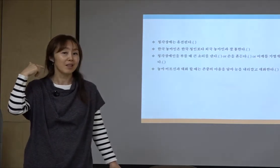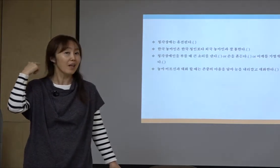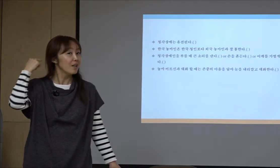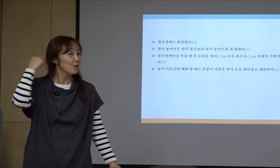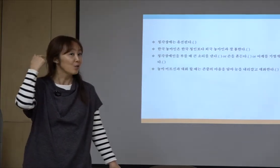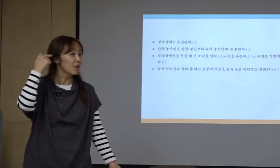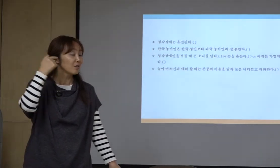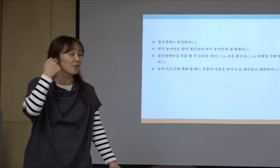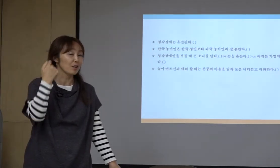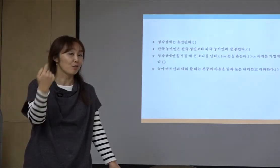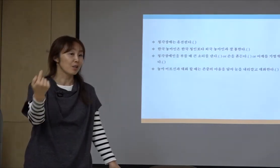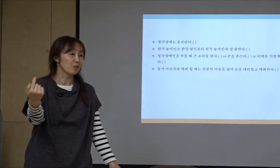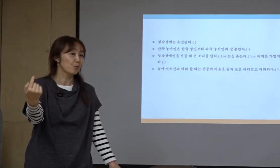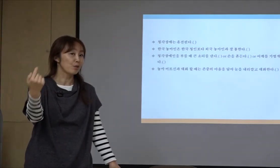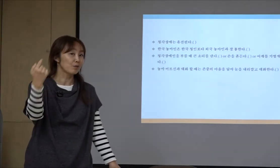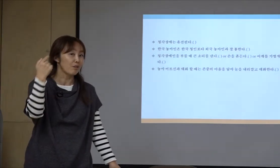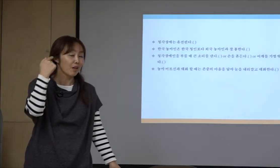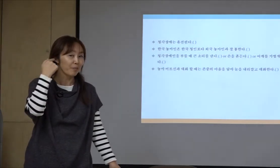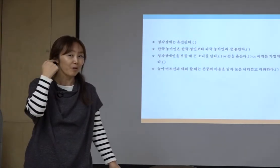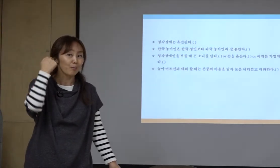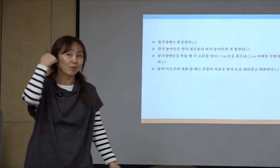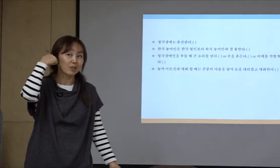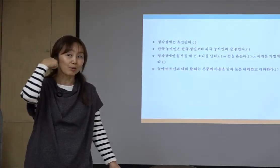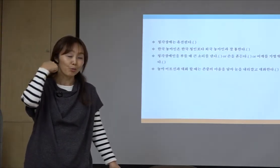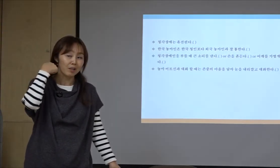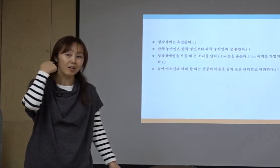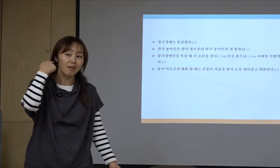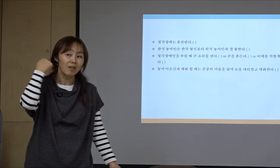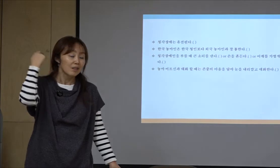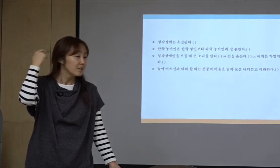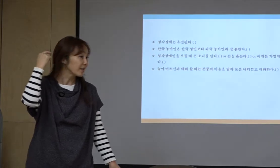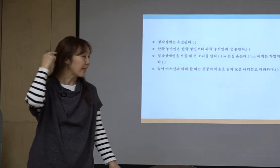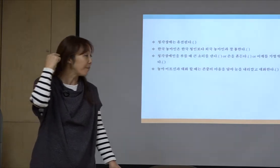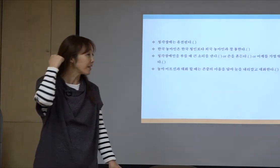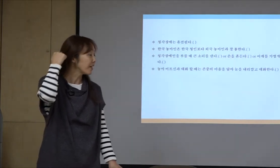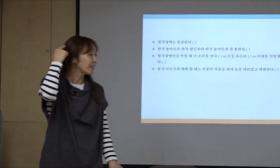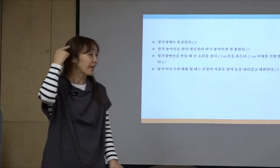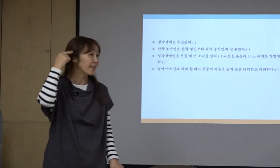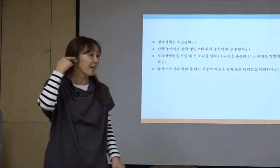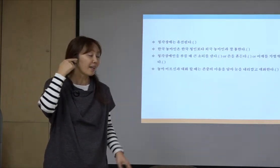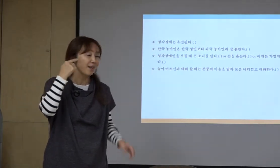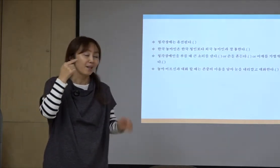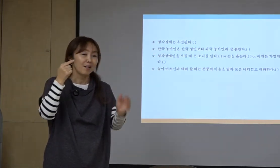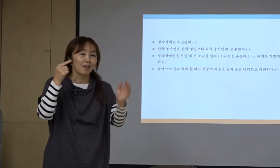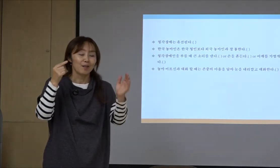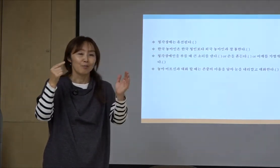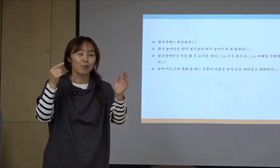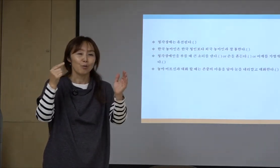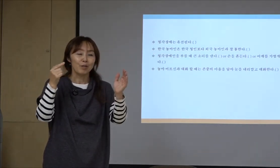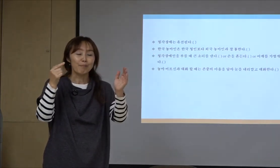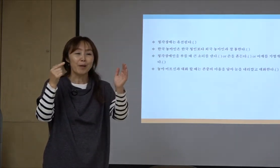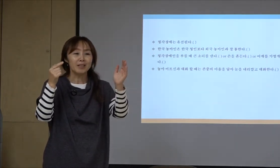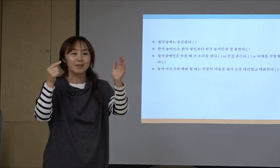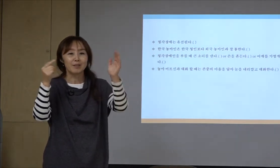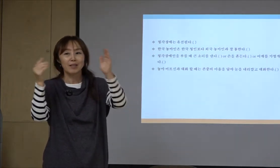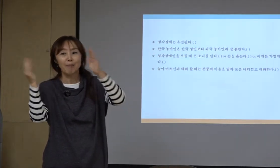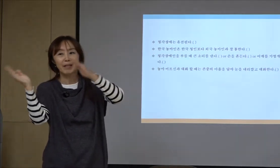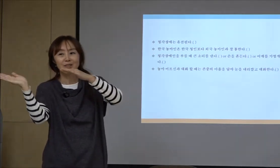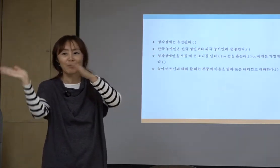얘기인데 귀에서 이렇게 귀가 소리로 들어가면 뭐 어디를 통해서 이제 달팽이관 안에 뭐 해파리처럼